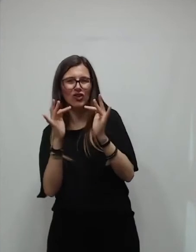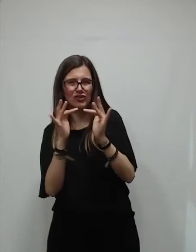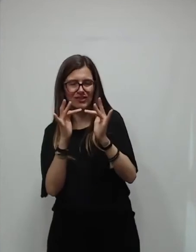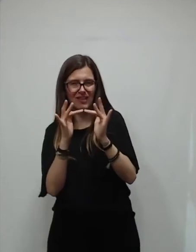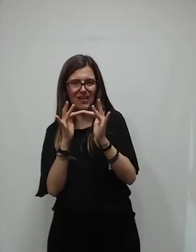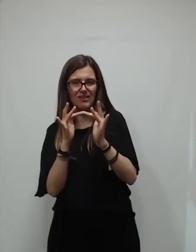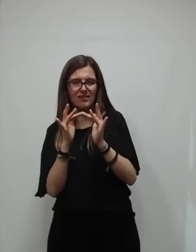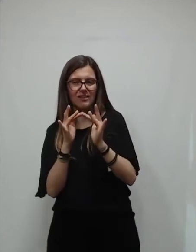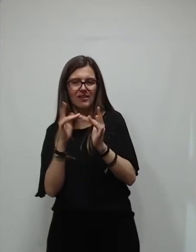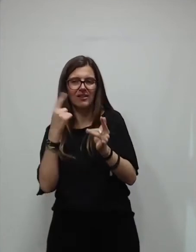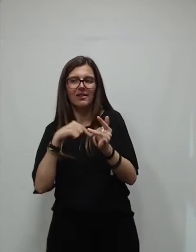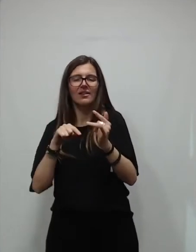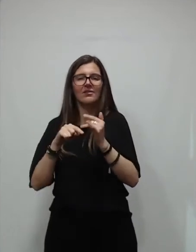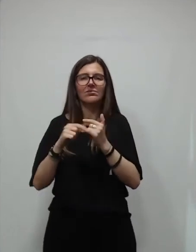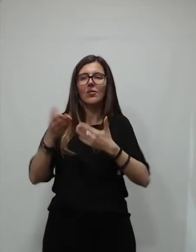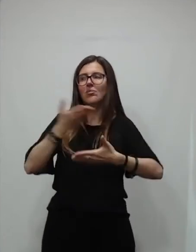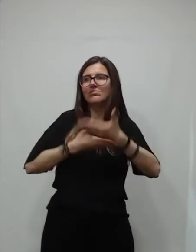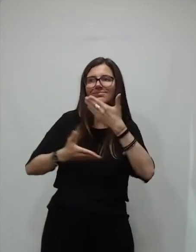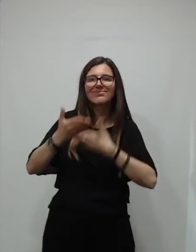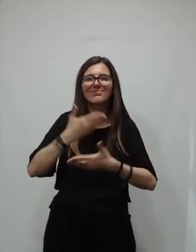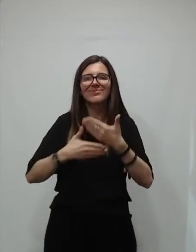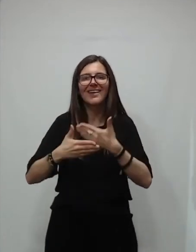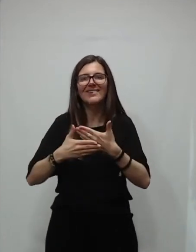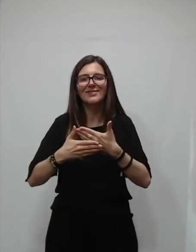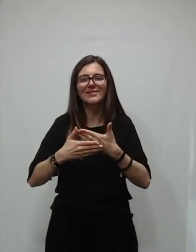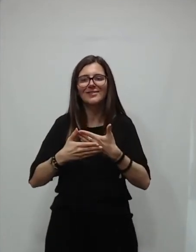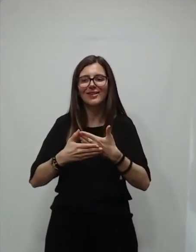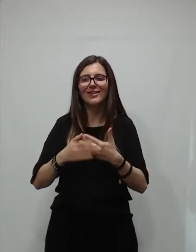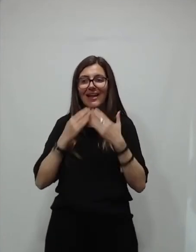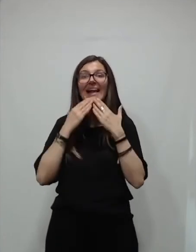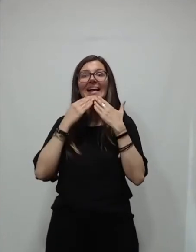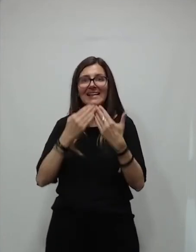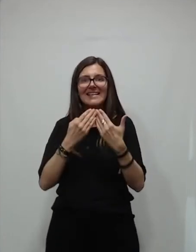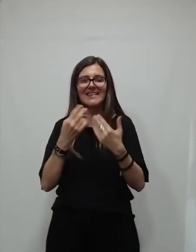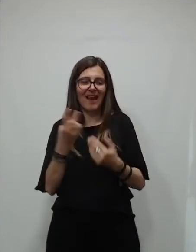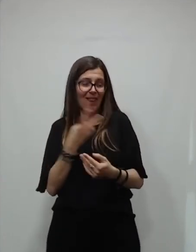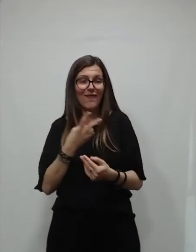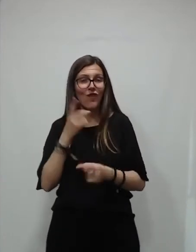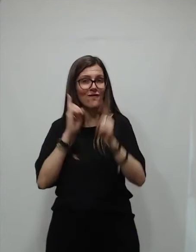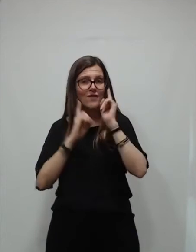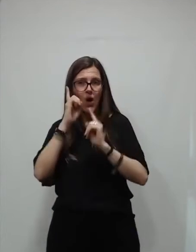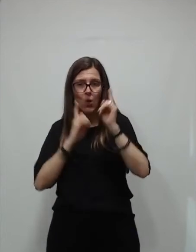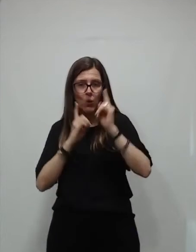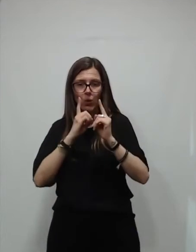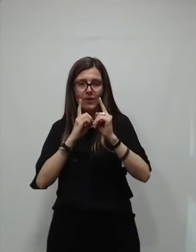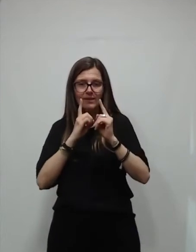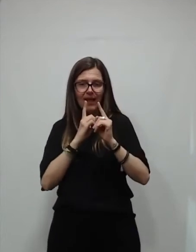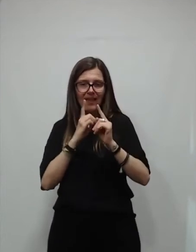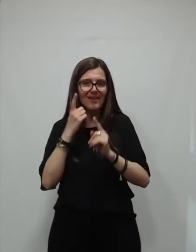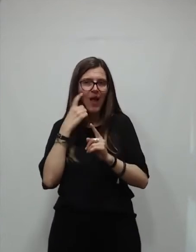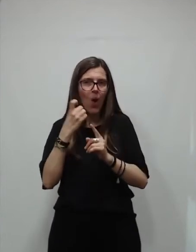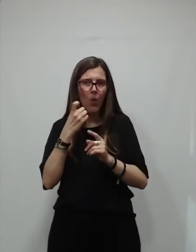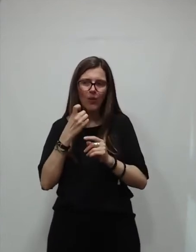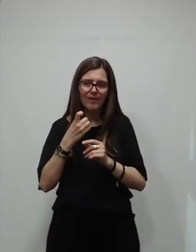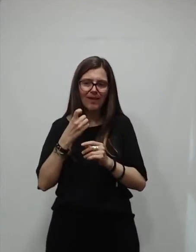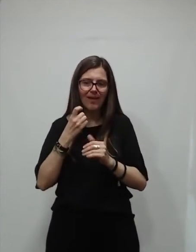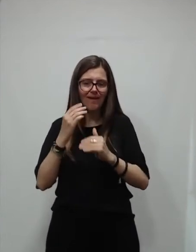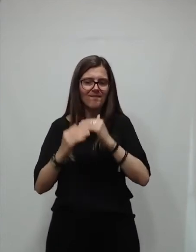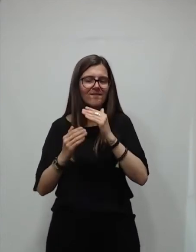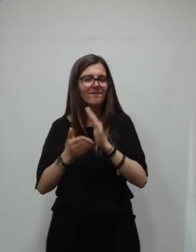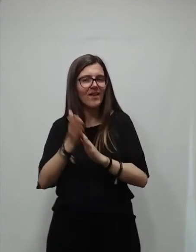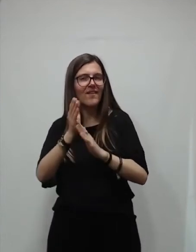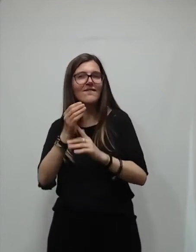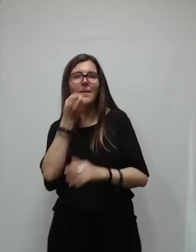creado, pero establecido bases muy importantes en este país. Eso se ve, eso se observan las declaraciones de inimputabilidad, se observan los informes